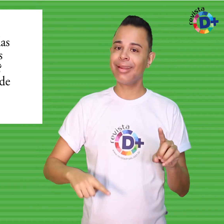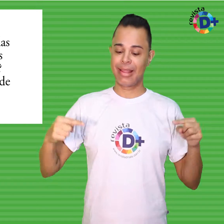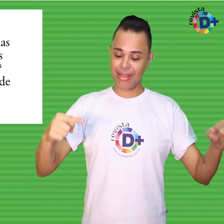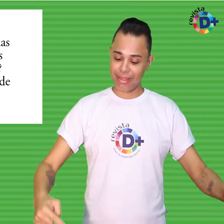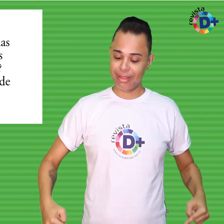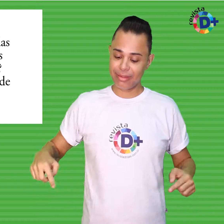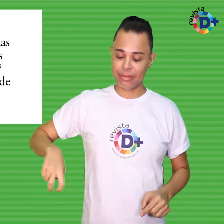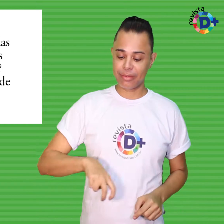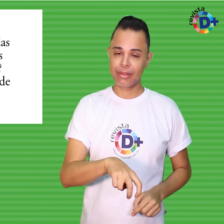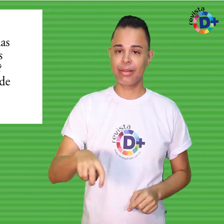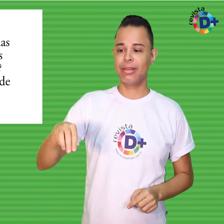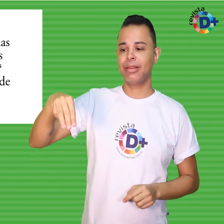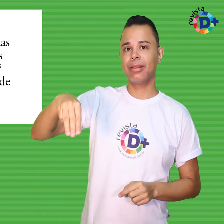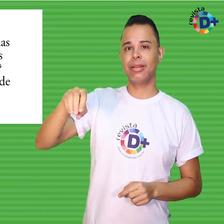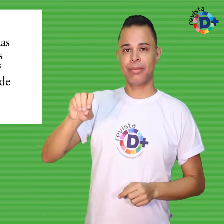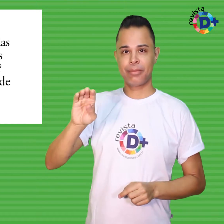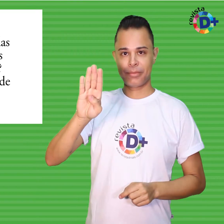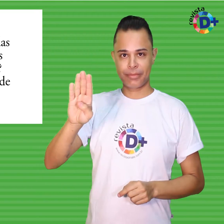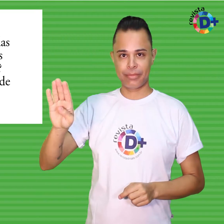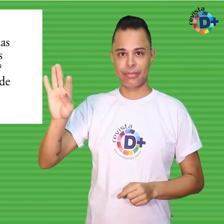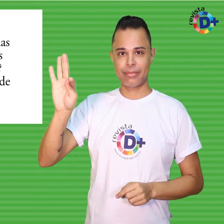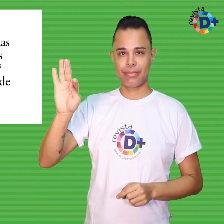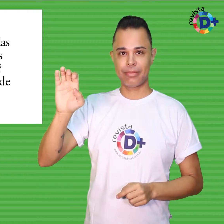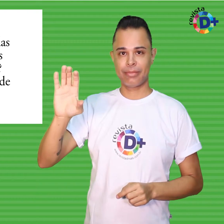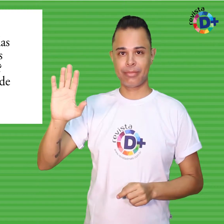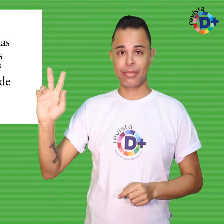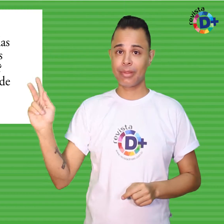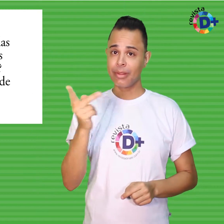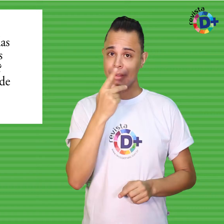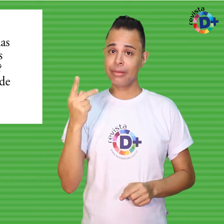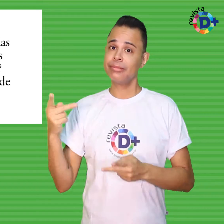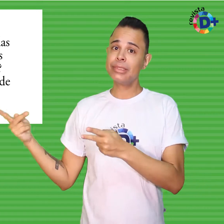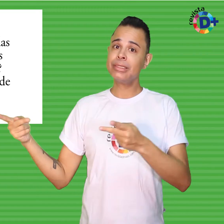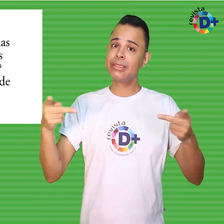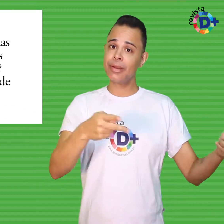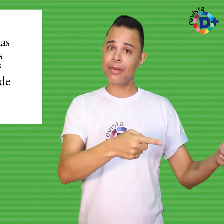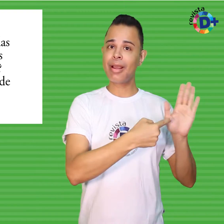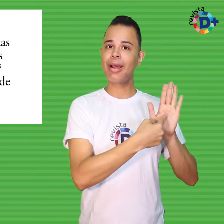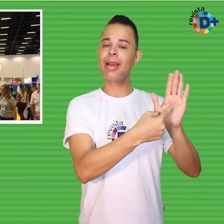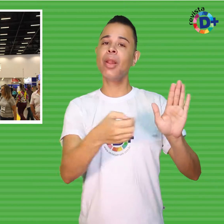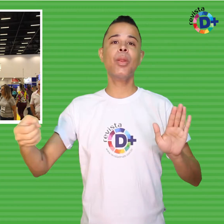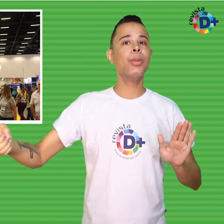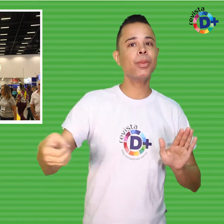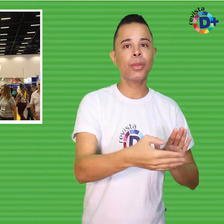jeito de realizar pois é venha conferir a estréia da mobi.e tech na reatech